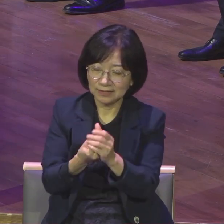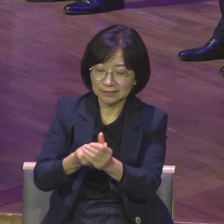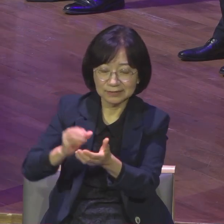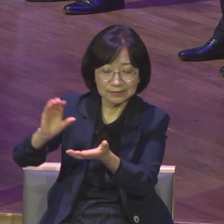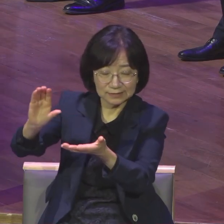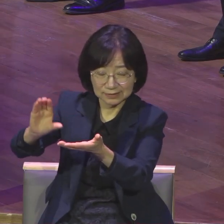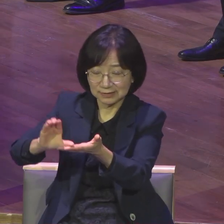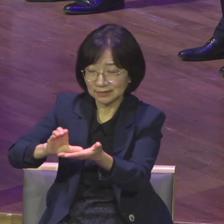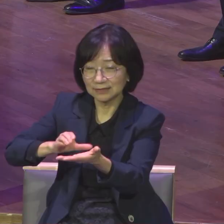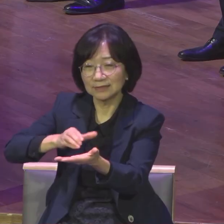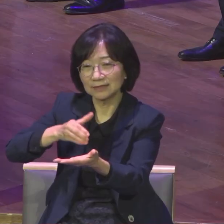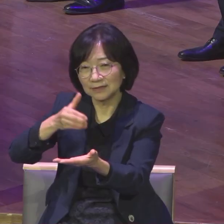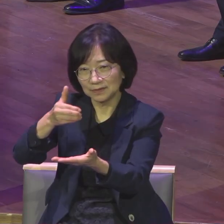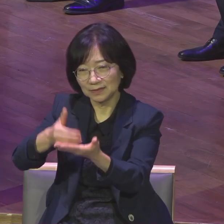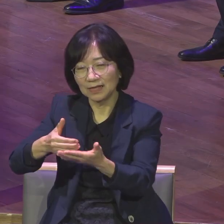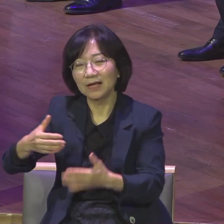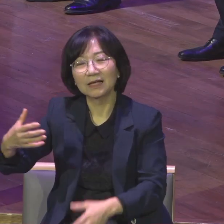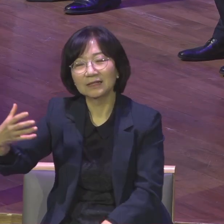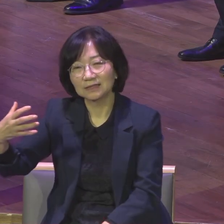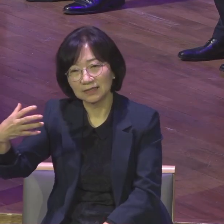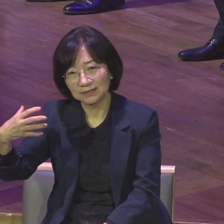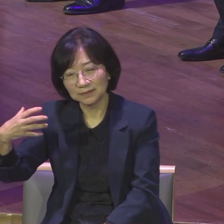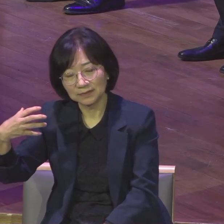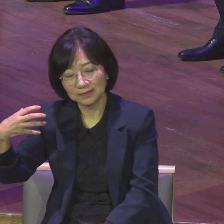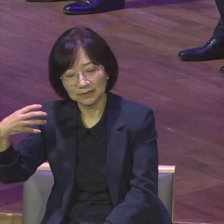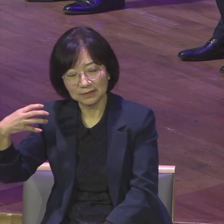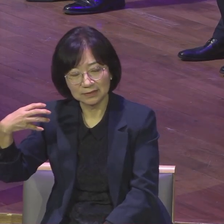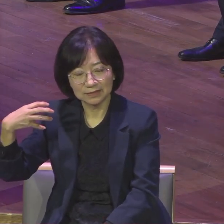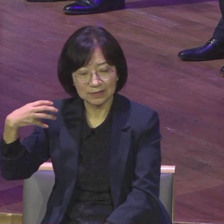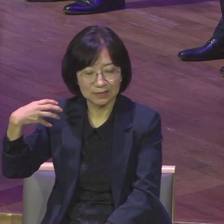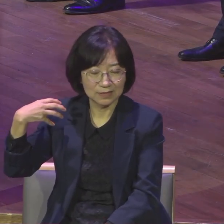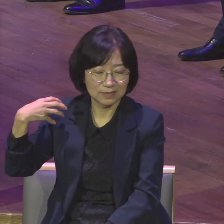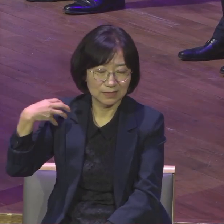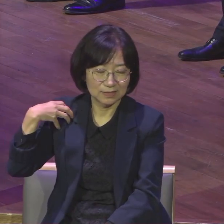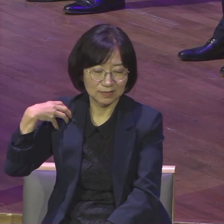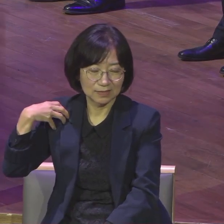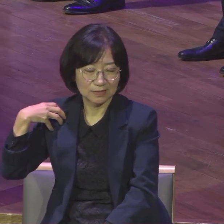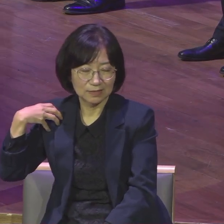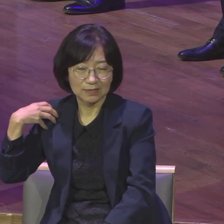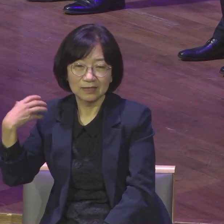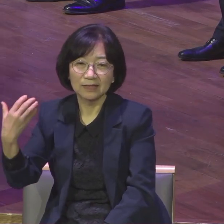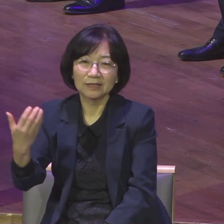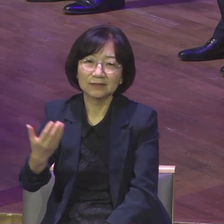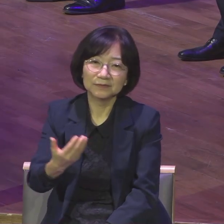완전하신 그리스도. 그대여 두려워 말라.